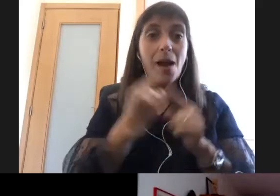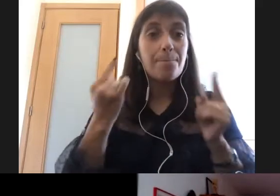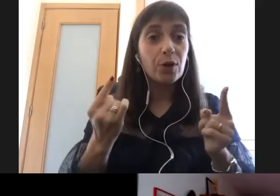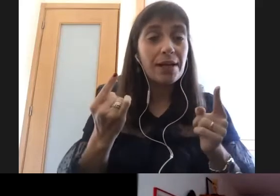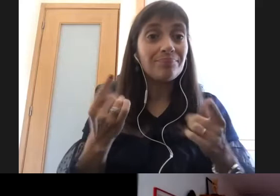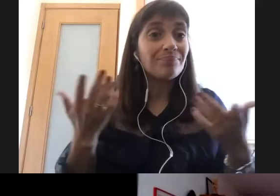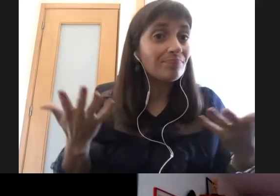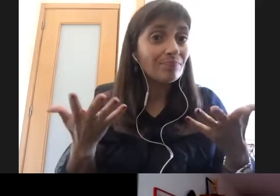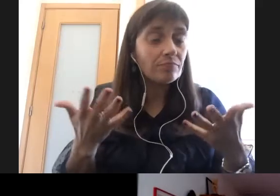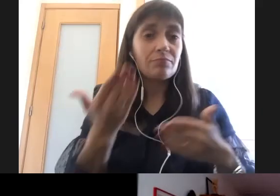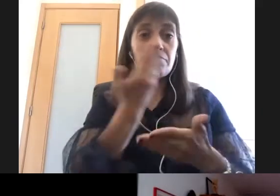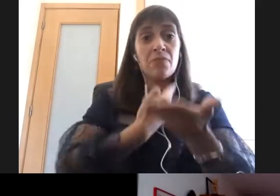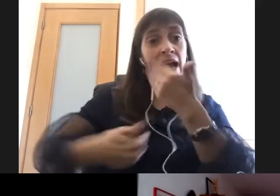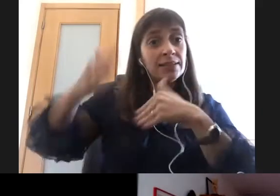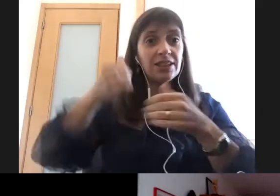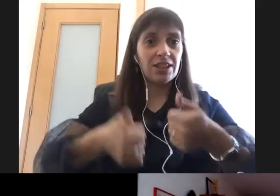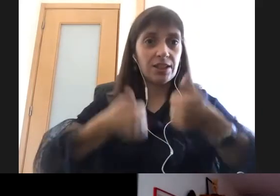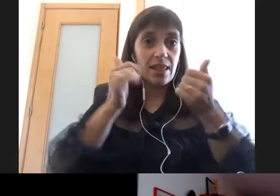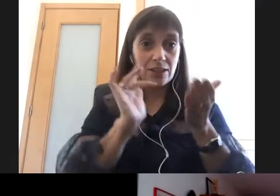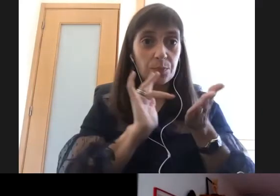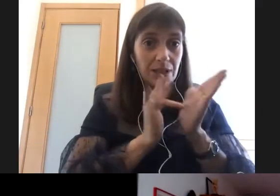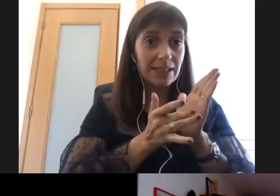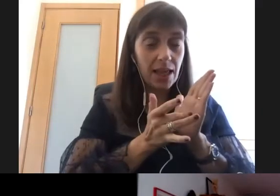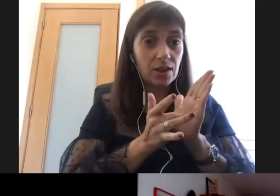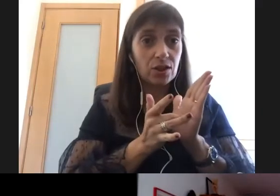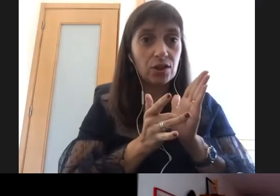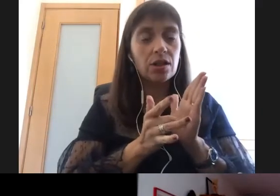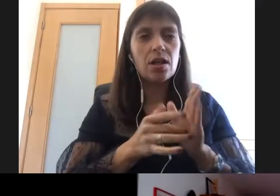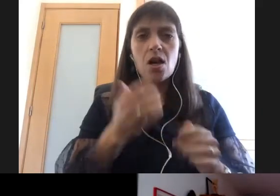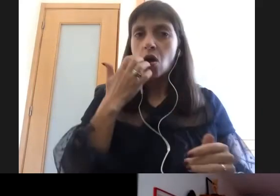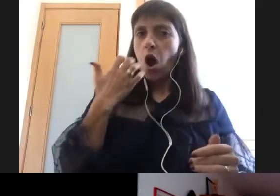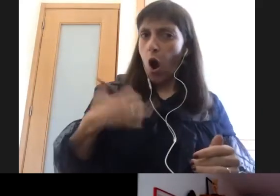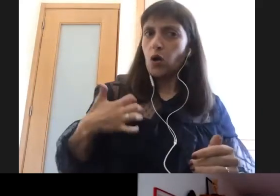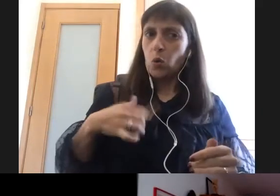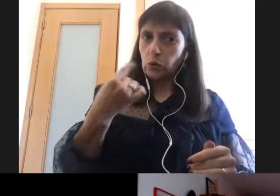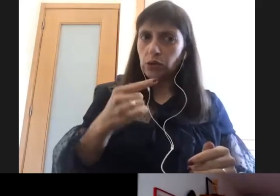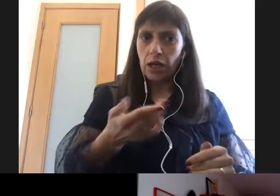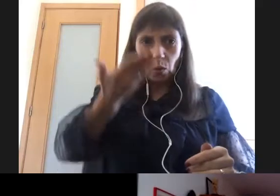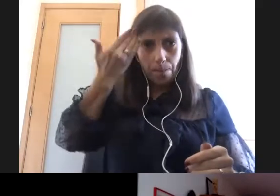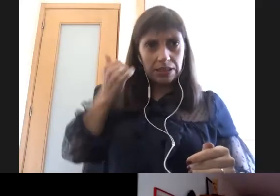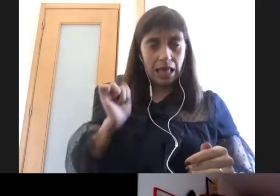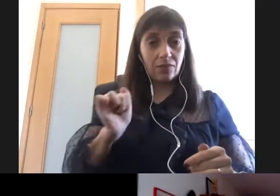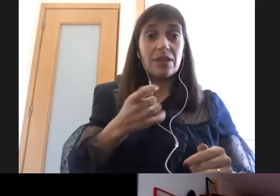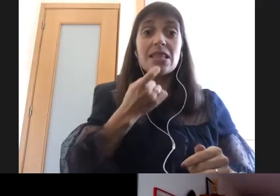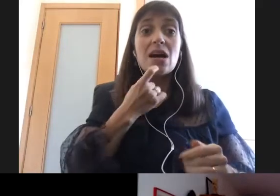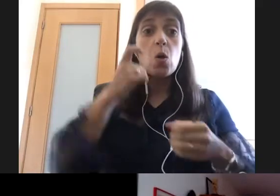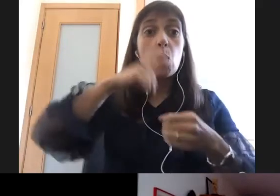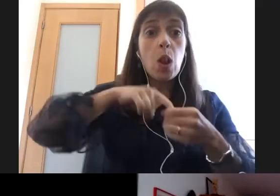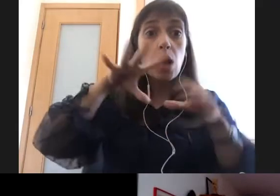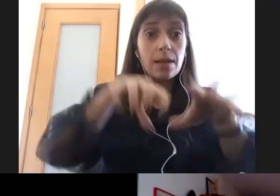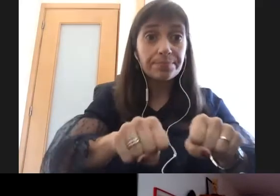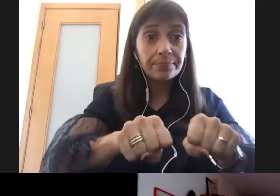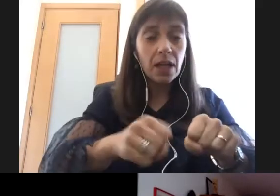As antigas cidades brasileiras têm muito orgulho do seu passado colonial. Você